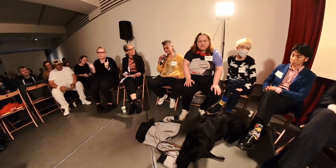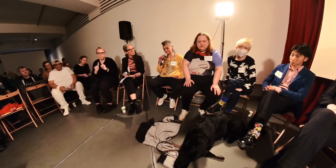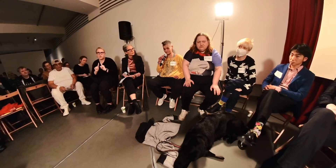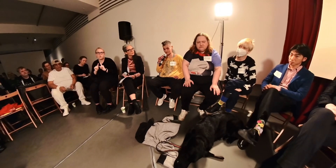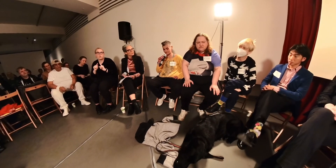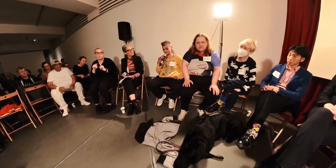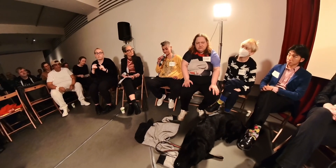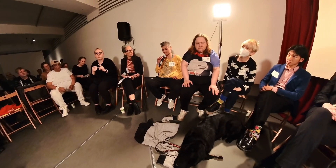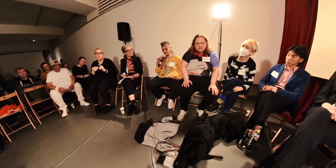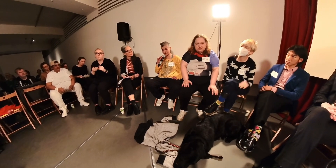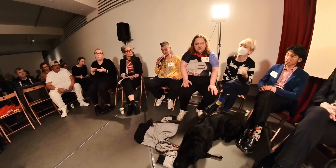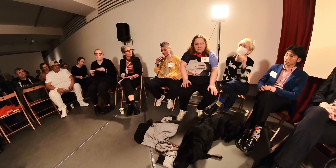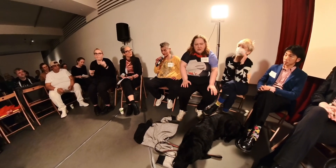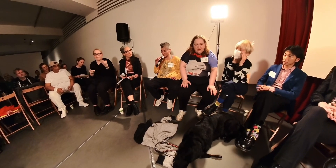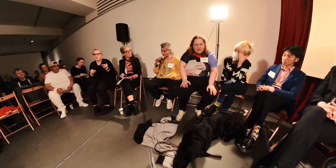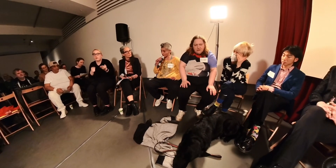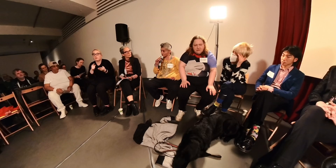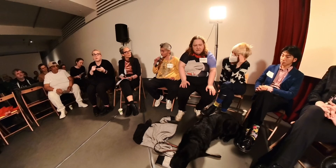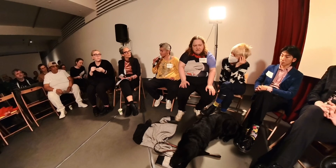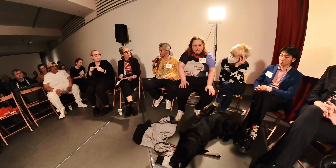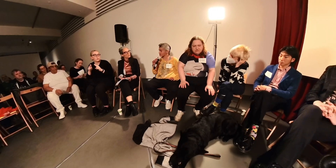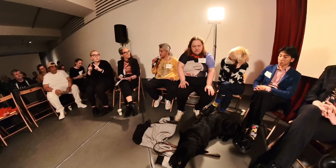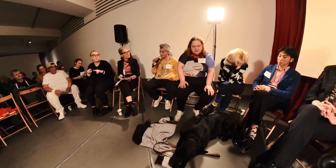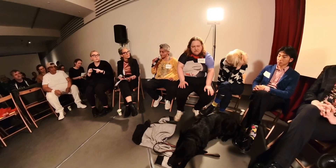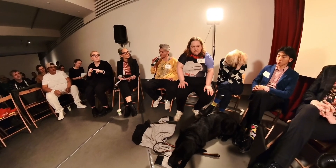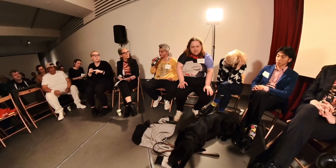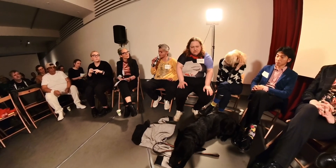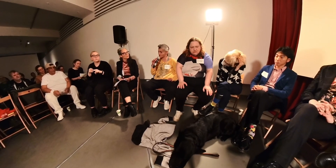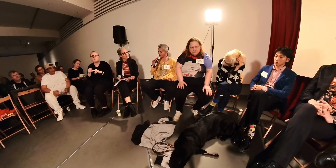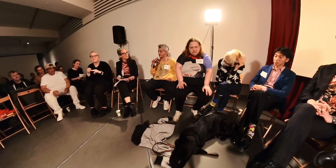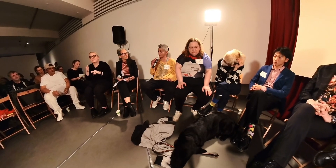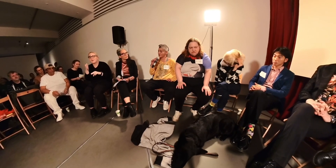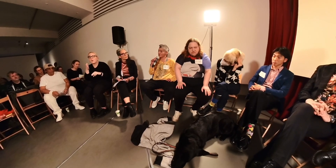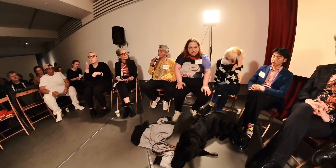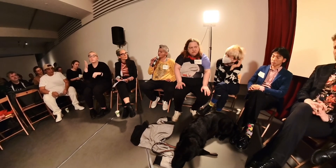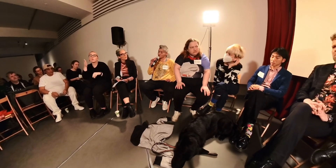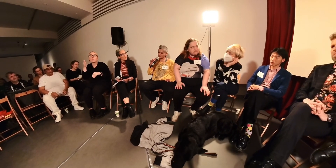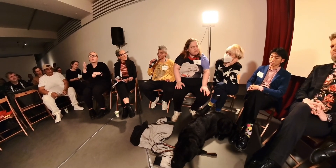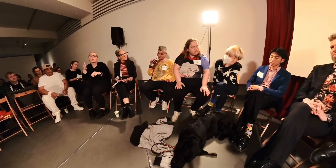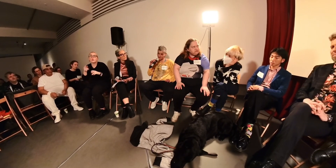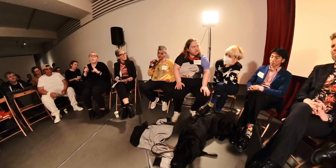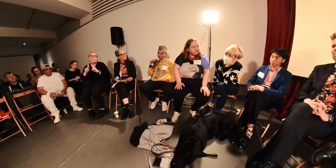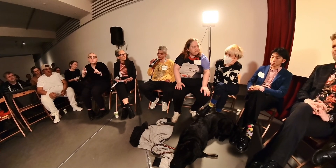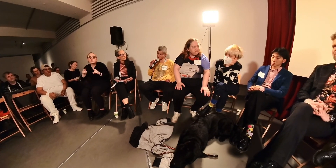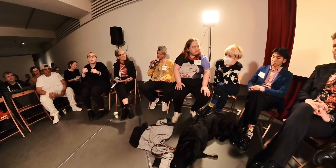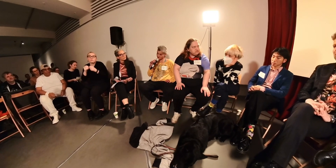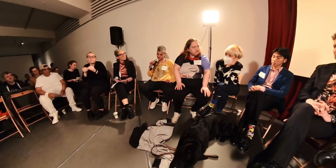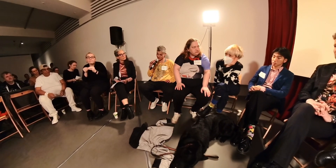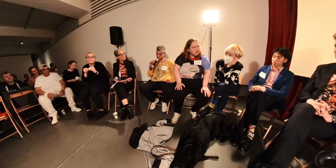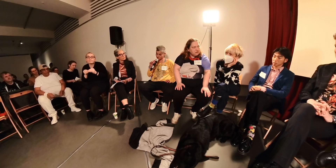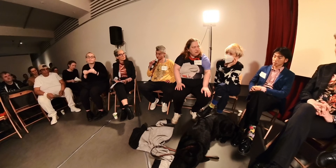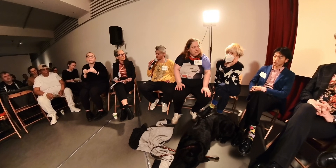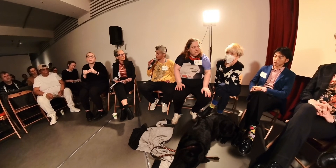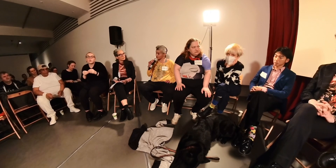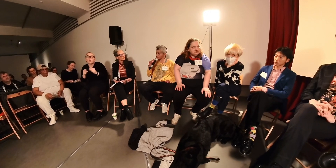že kolektiv Prádelna má obrovský potenciál v obrovských směrech. My se snažíme být hlas